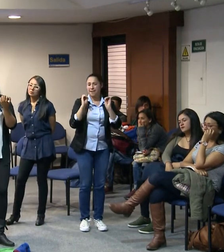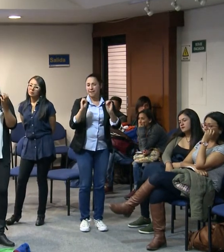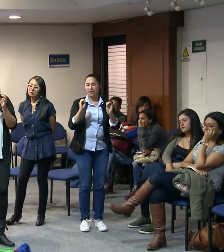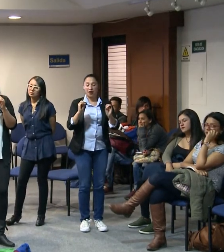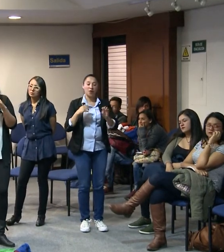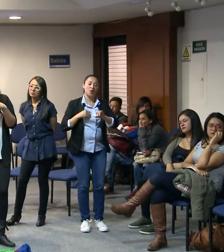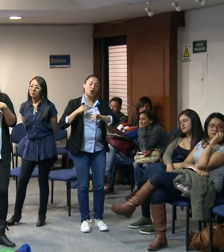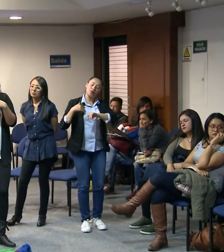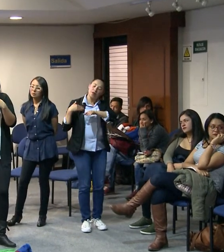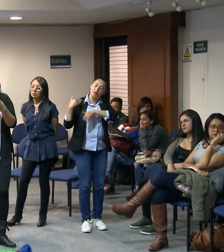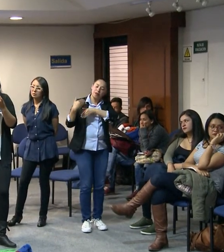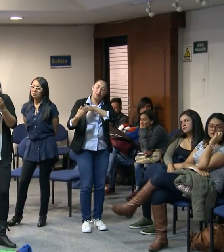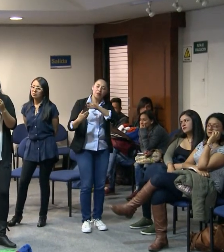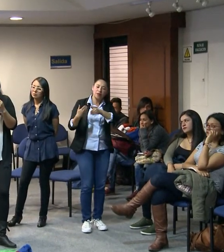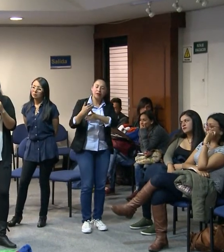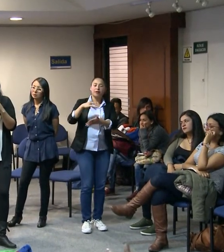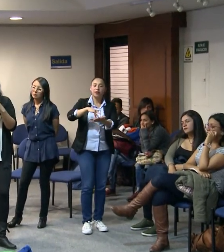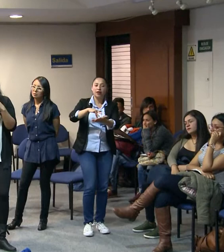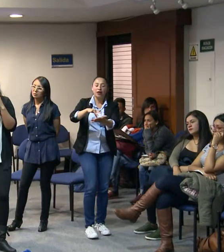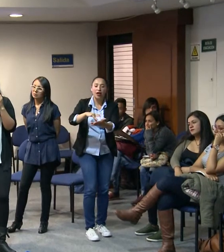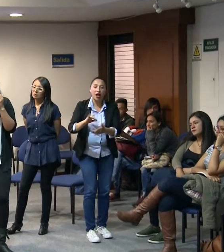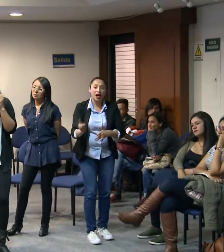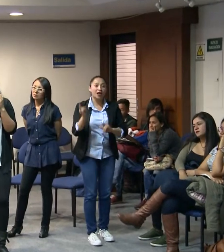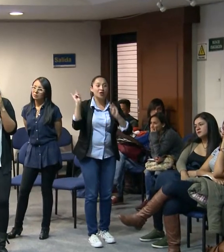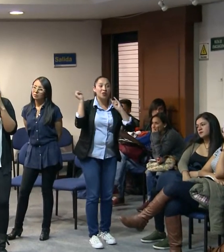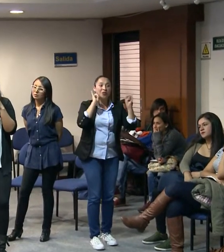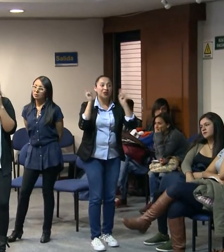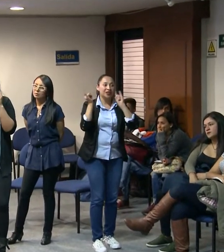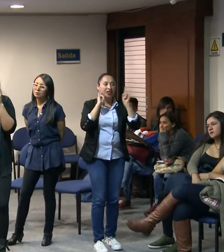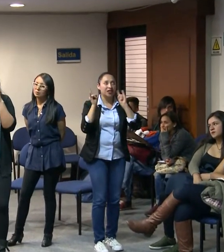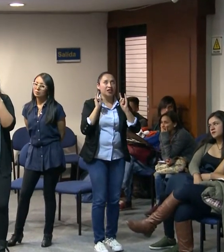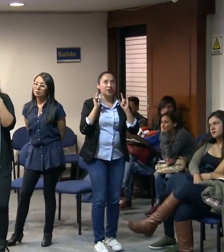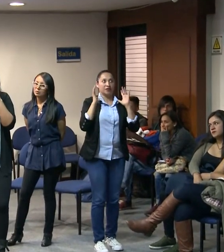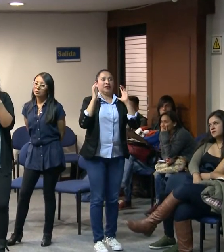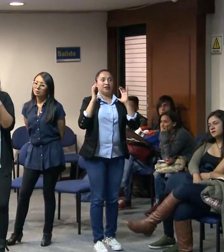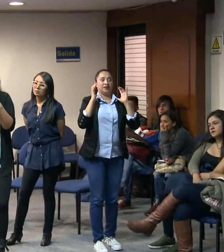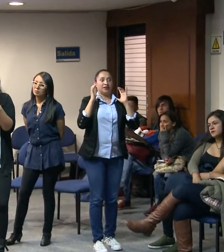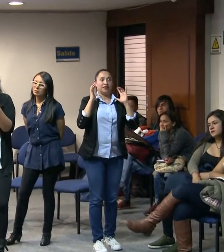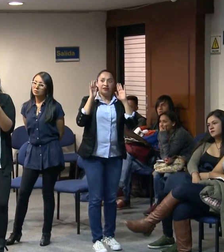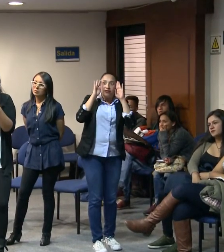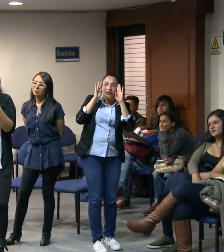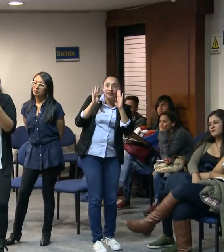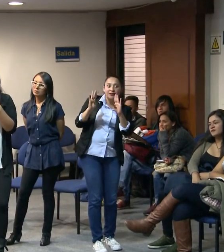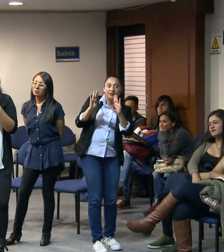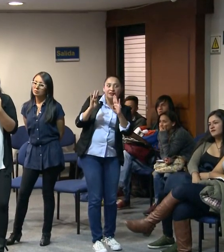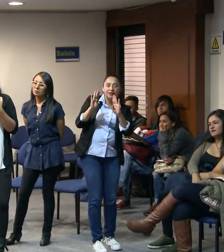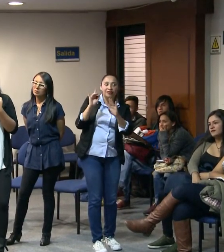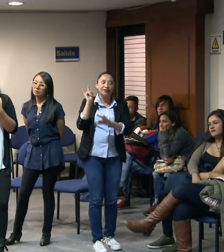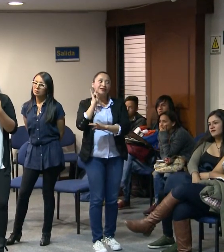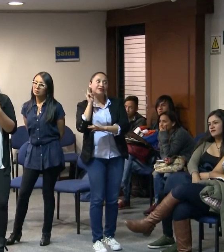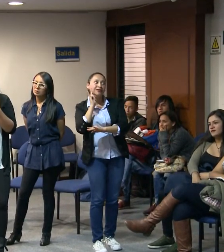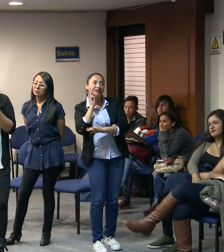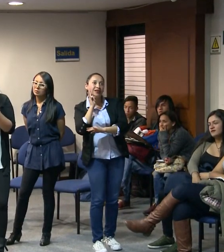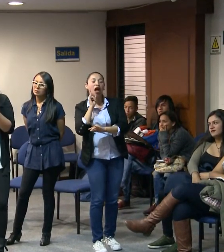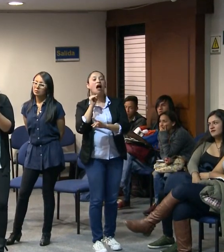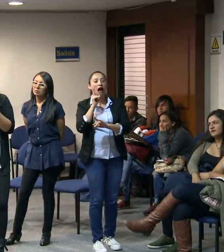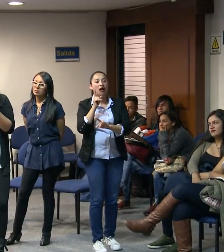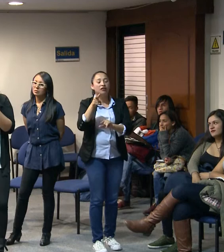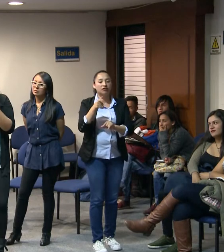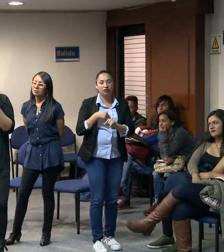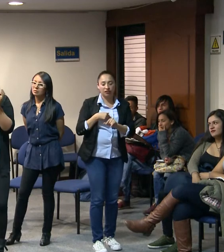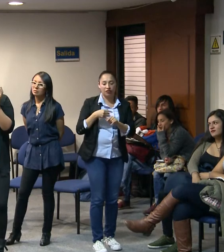nos dábamos cuenta que sonaba alguna canción o algo y ellos como que captaban su atención en eso. Entonces digamos que la